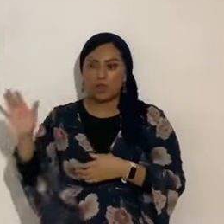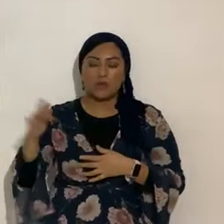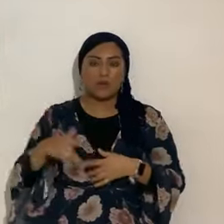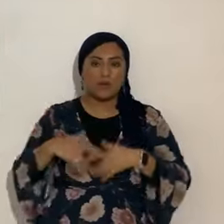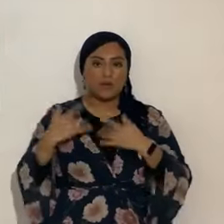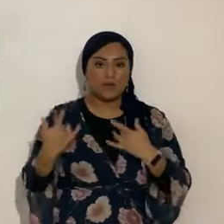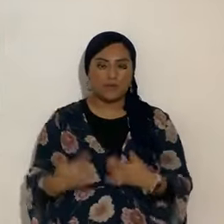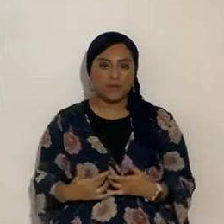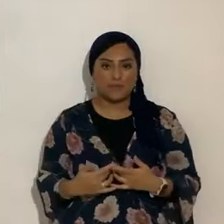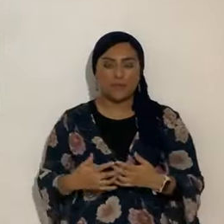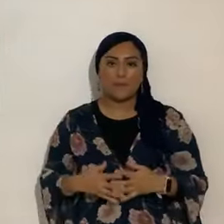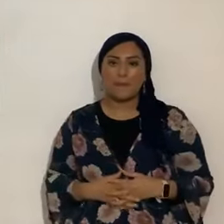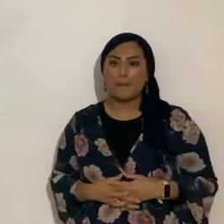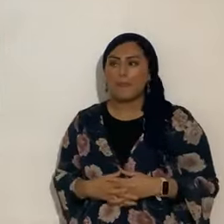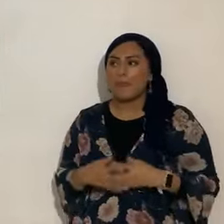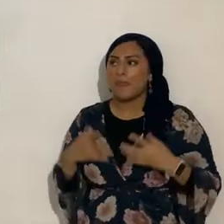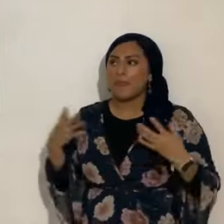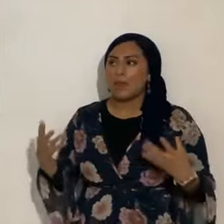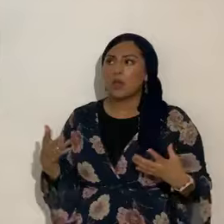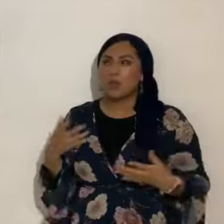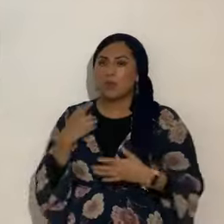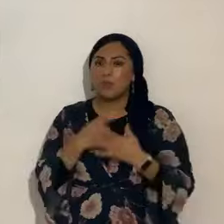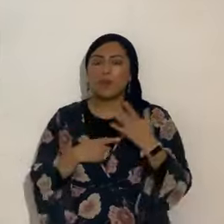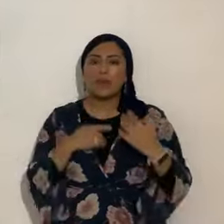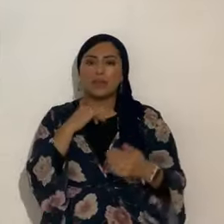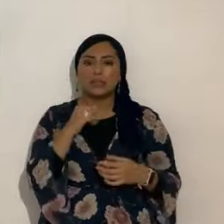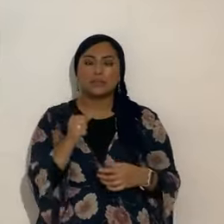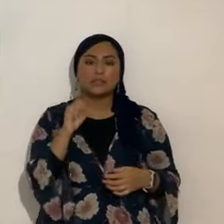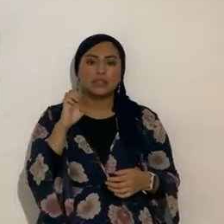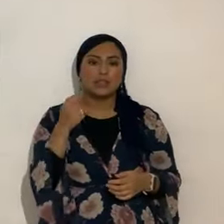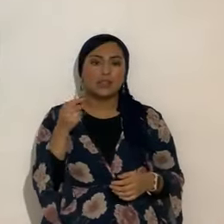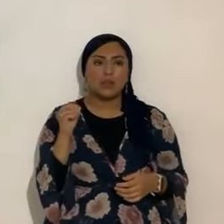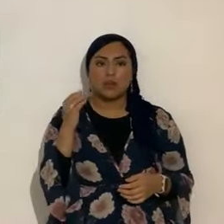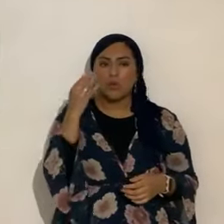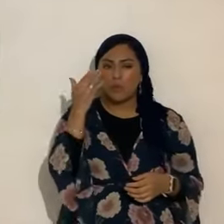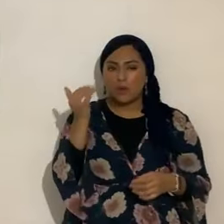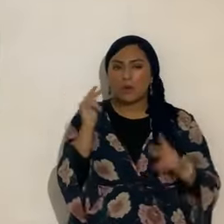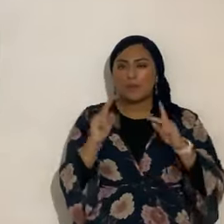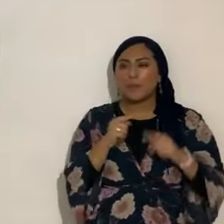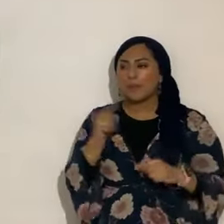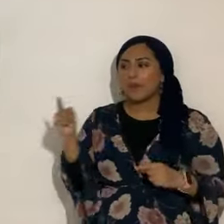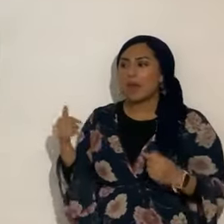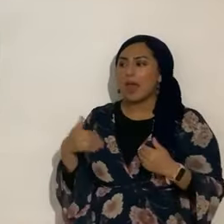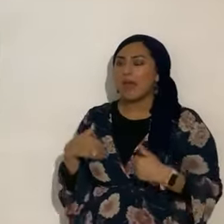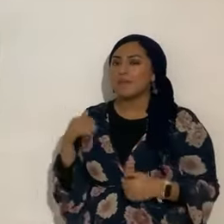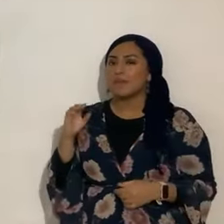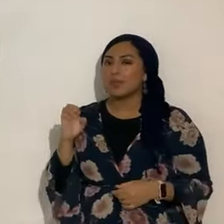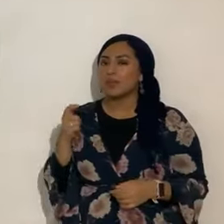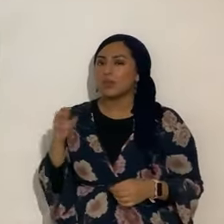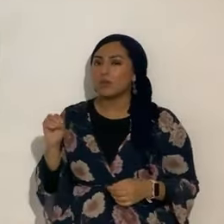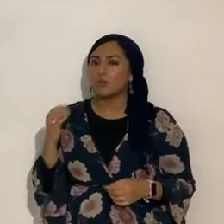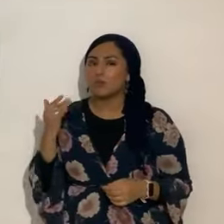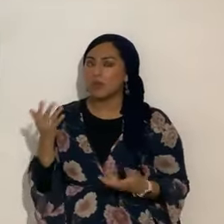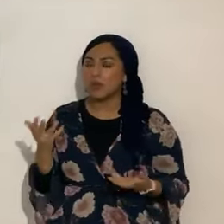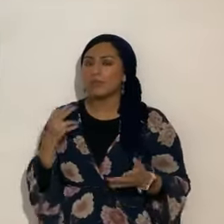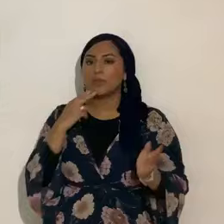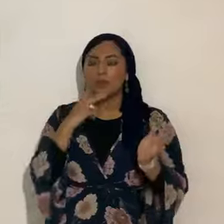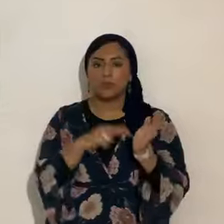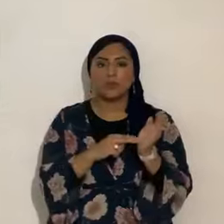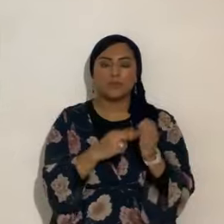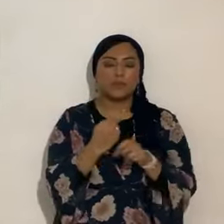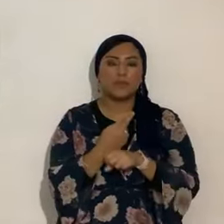personas. ¿Qué es el ego? ¿Por qué las personas tienen ego? Anótenlo, les va a